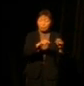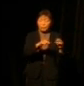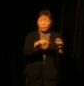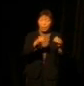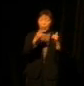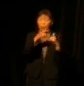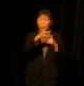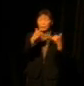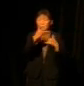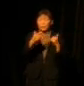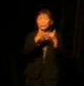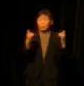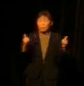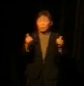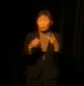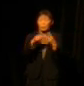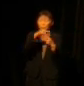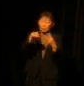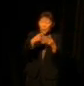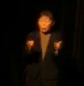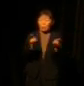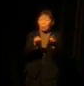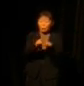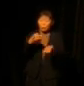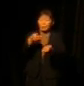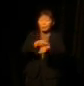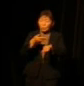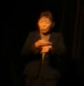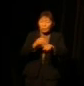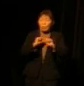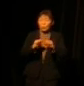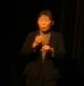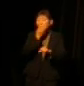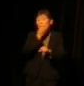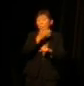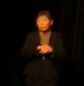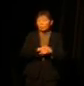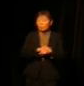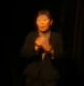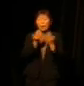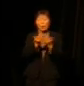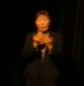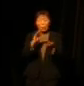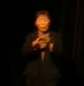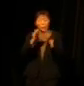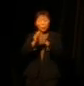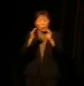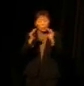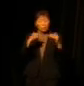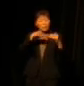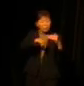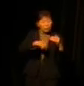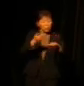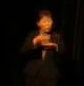ました。それで松戸市のある学校では、この、ね、市役所と学校と町内会が一緒になって避難所開設をね、とか運